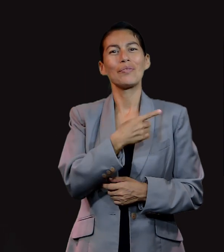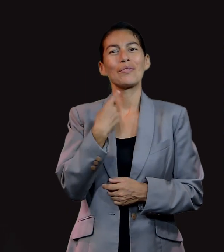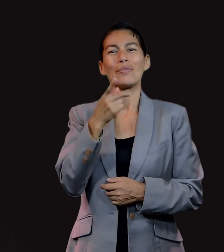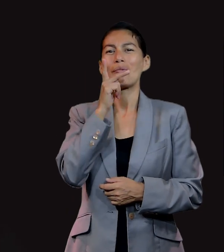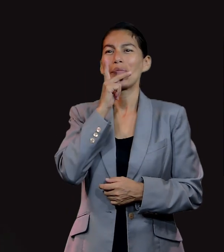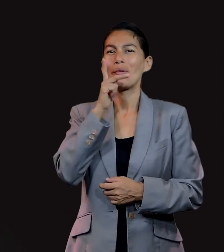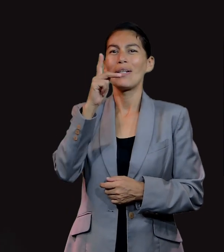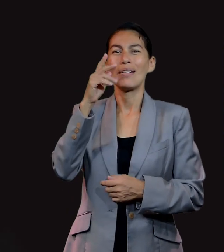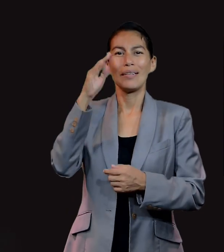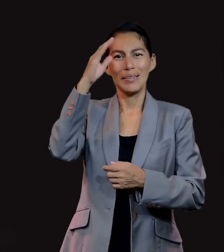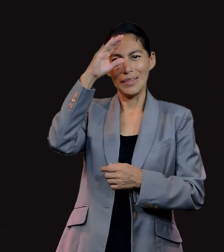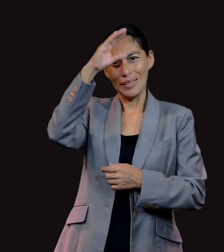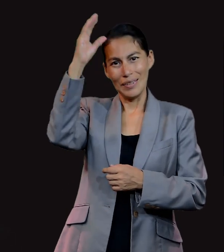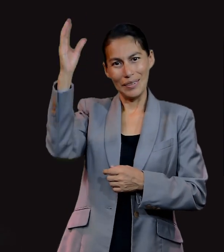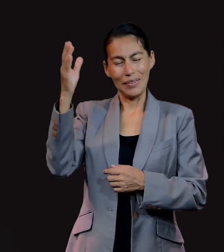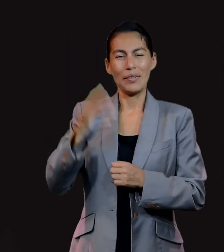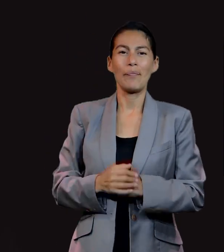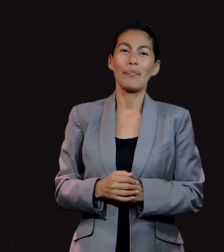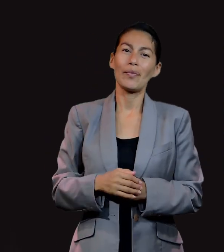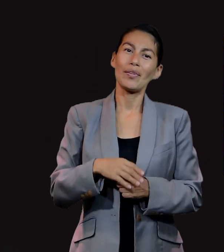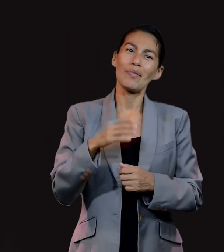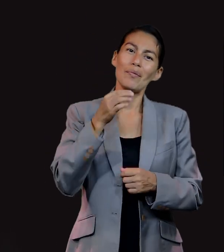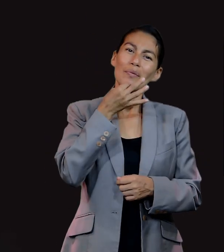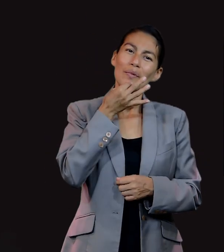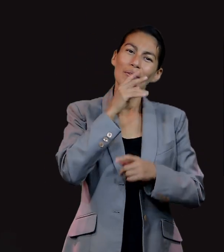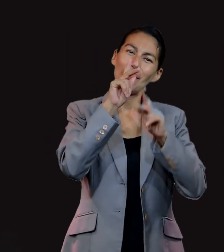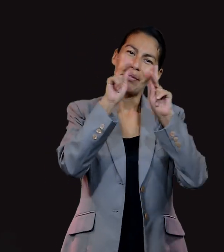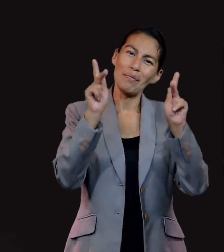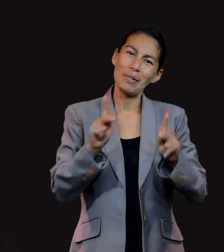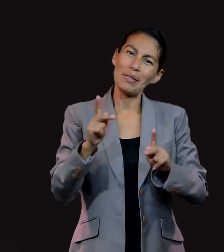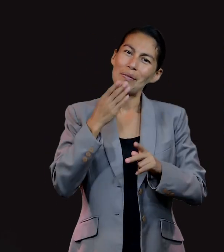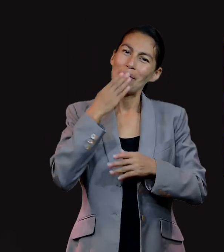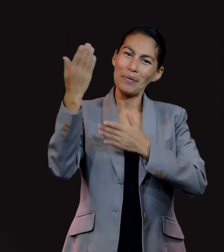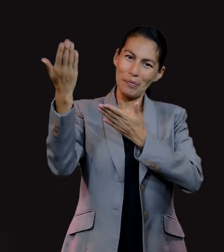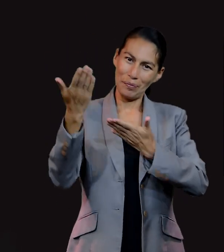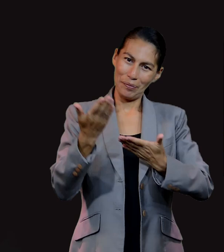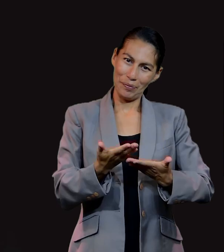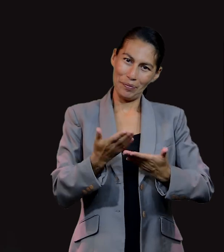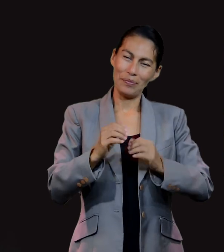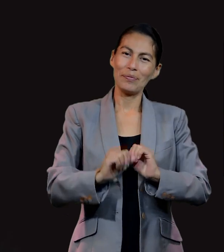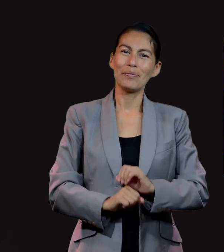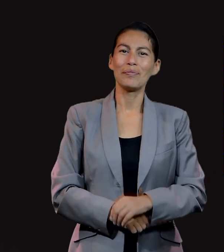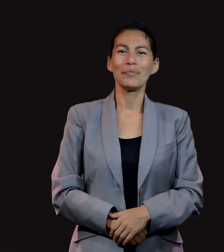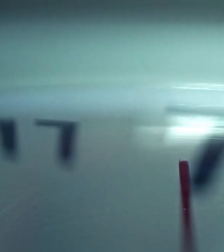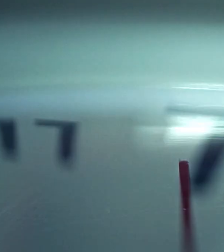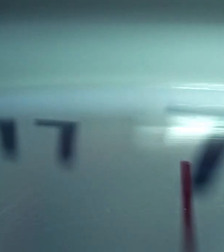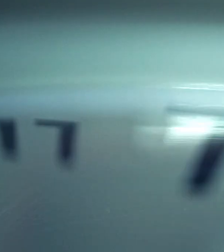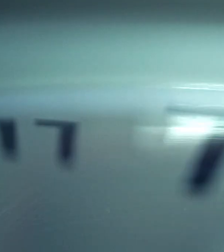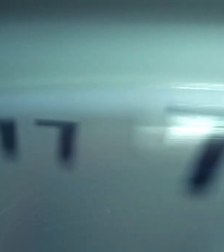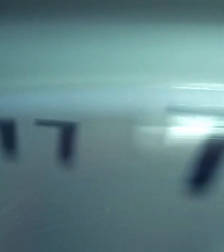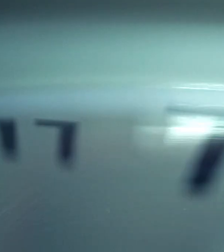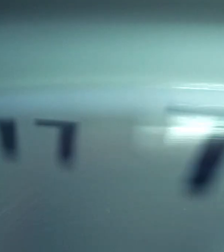Dios, nuestro Padre Celestial. Bienvenidos a Un Momento de Paz.